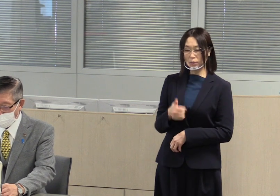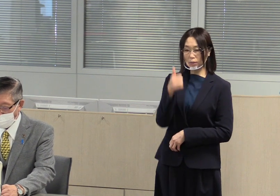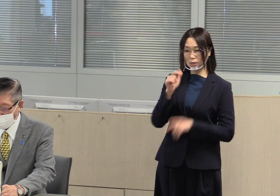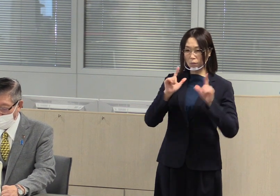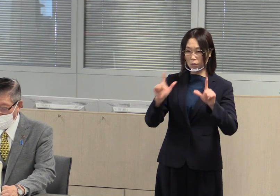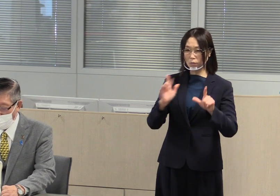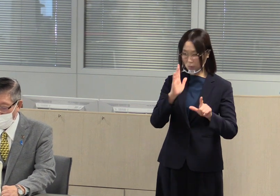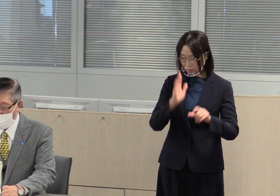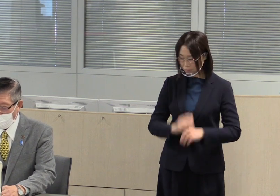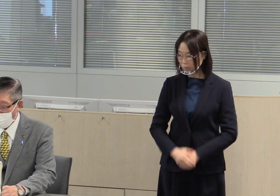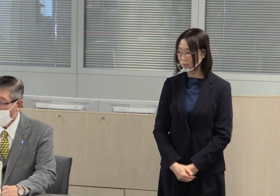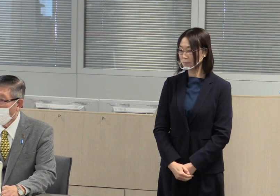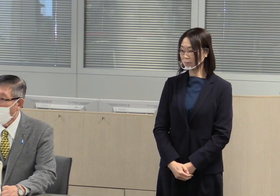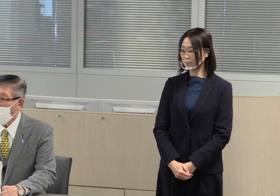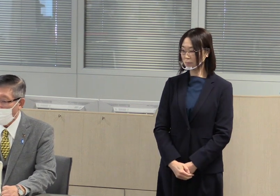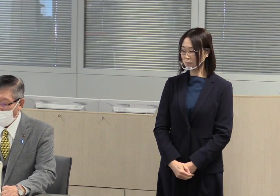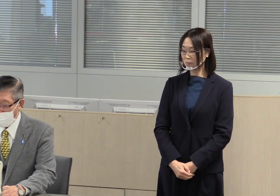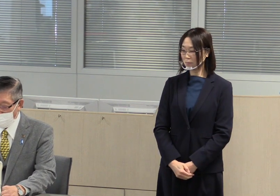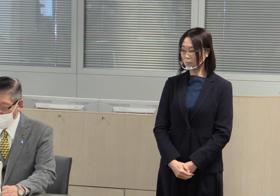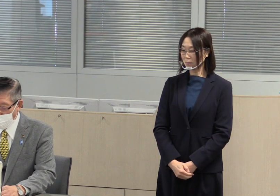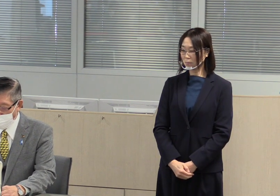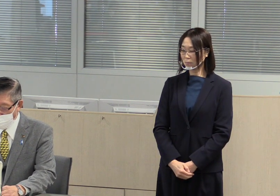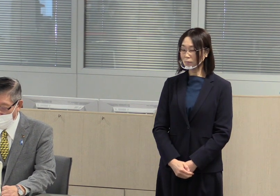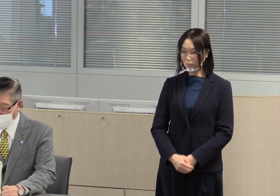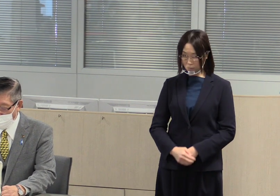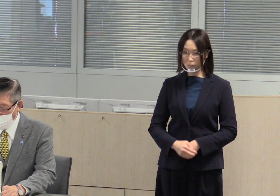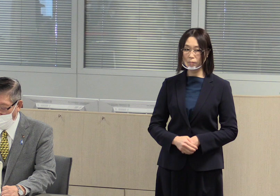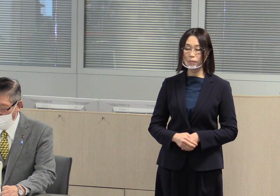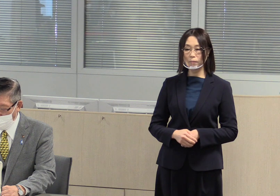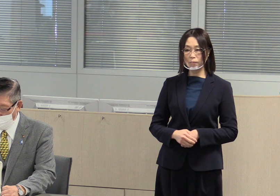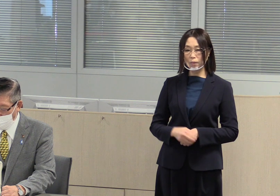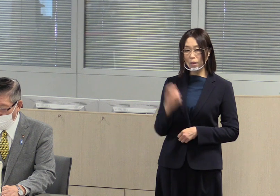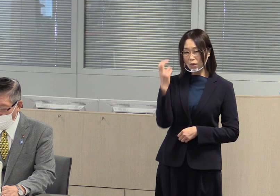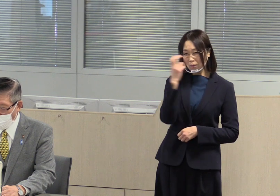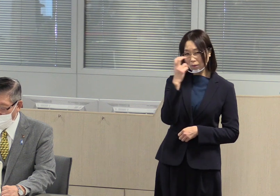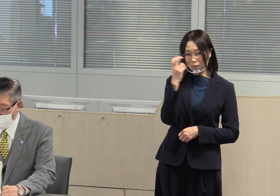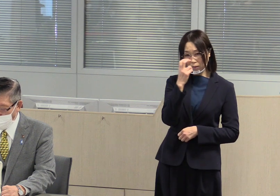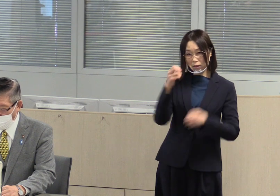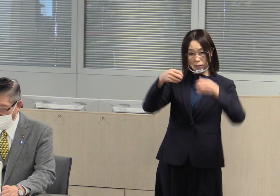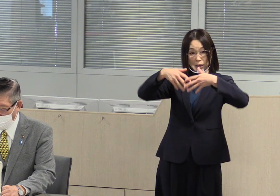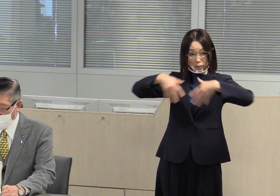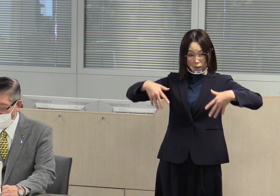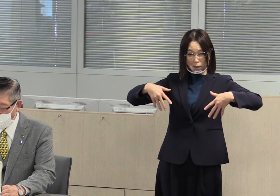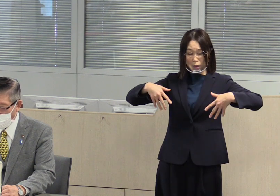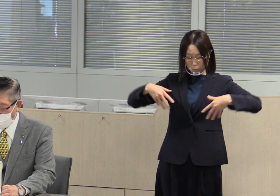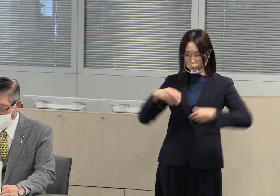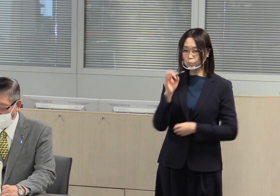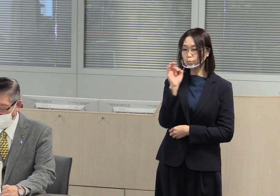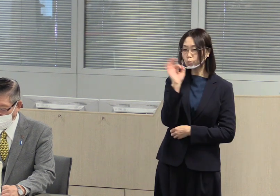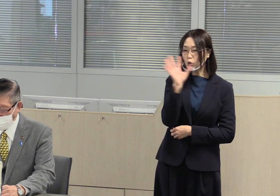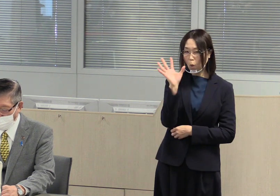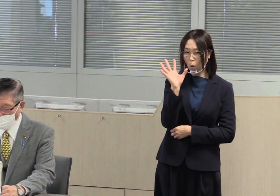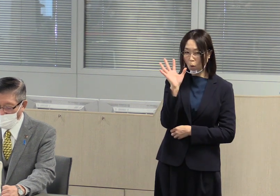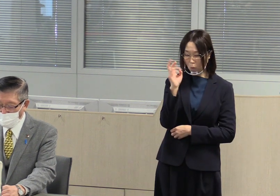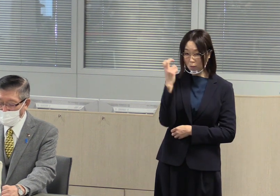します。 はい、検査体制の、無料検査の拡充でございます